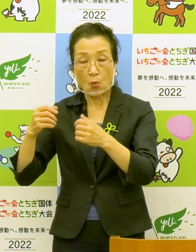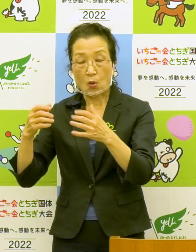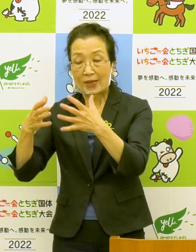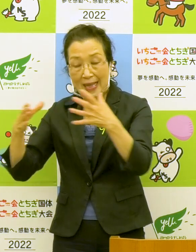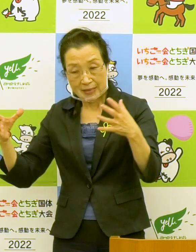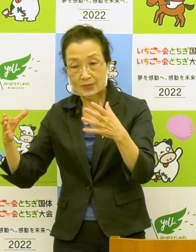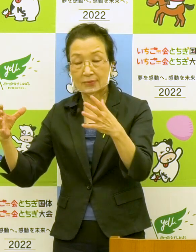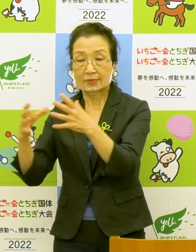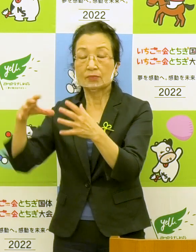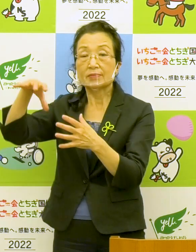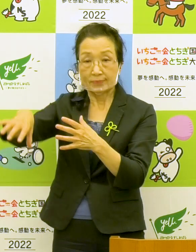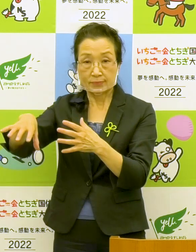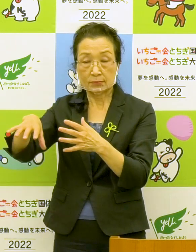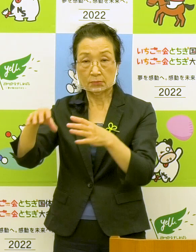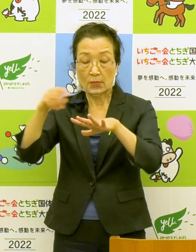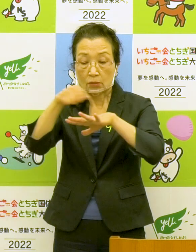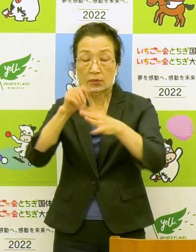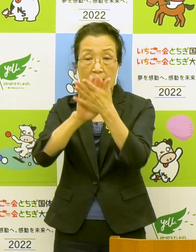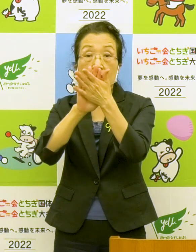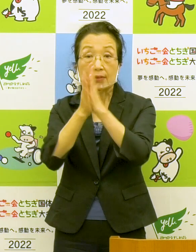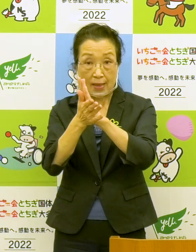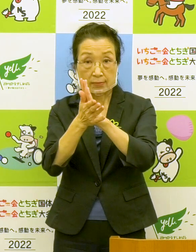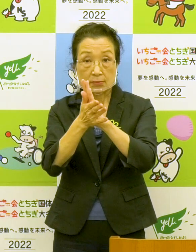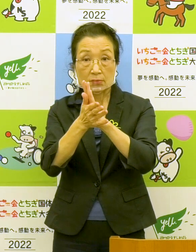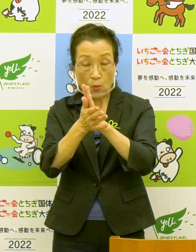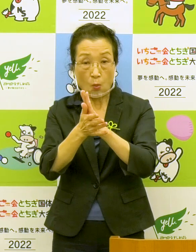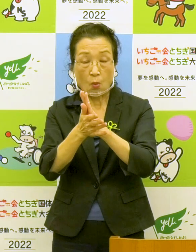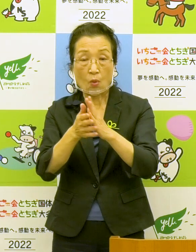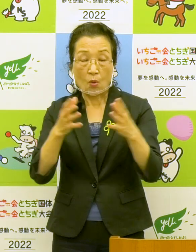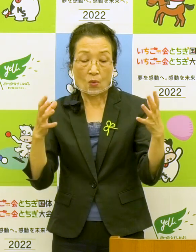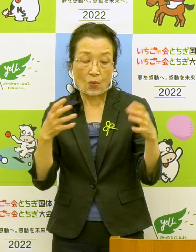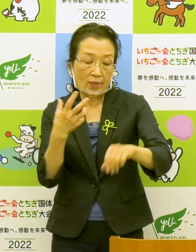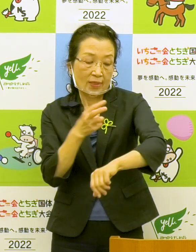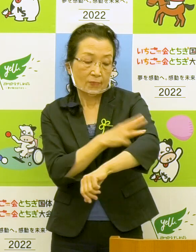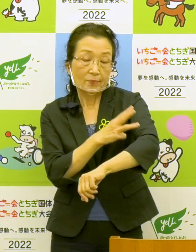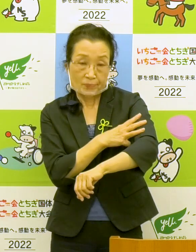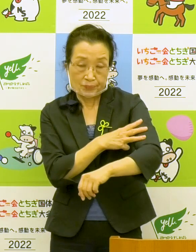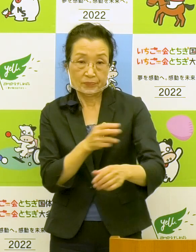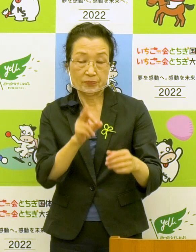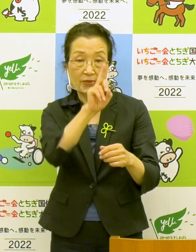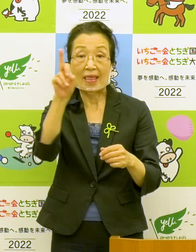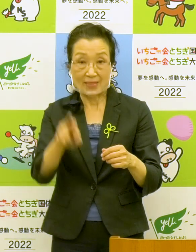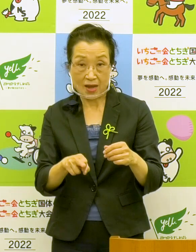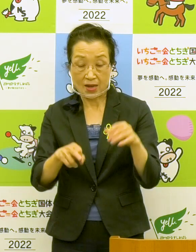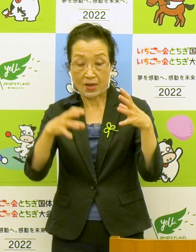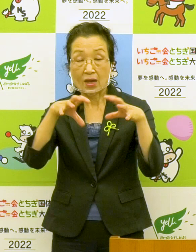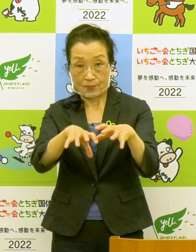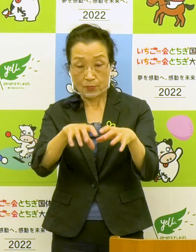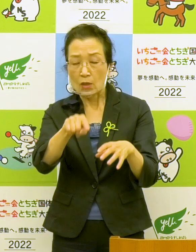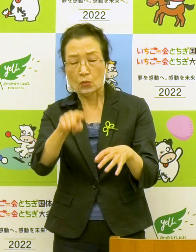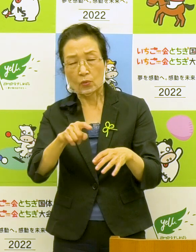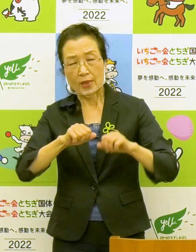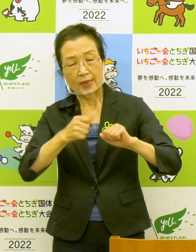栃木県で行っている、宇都宮にありますが、栃木ワクチン接種センターで接種を希望される方